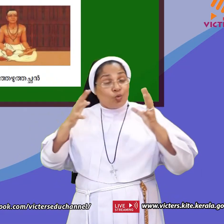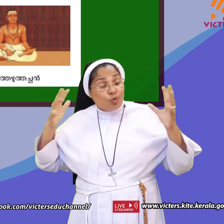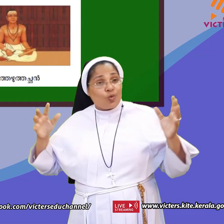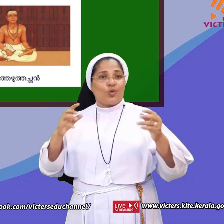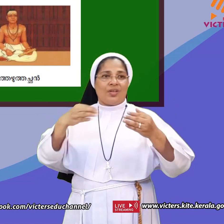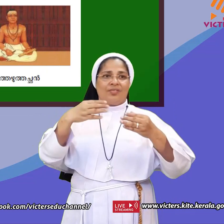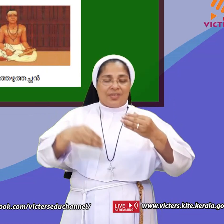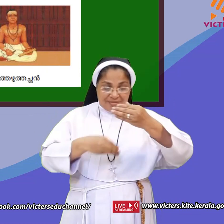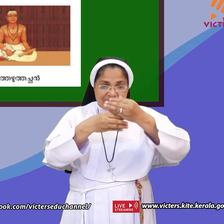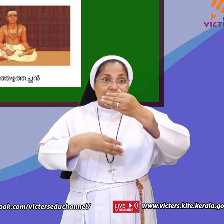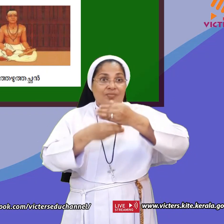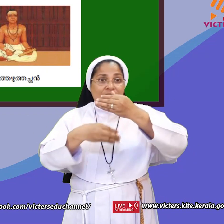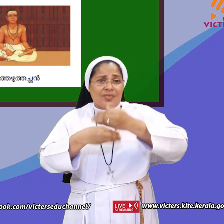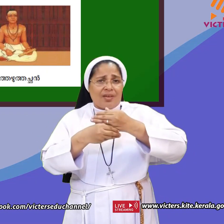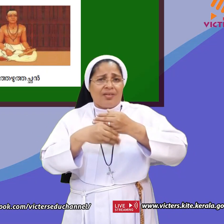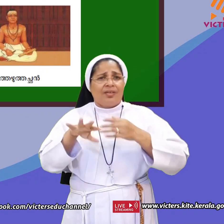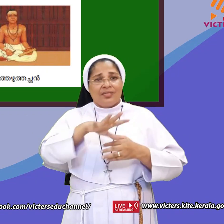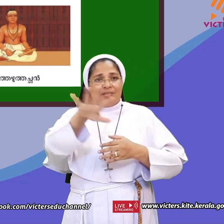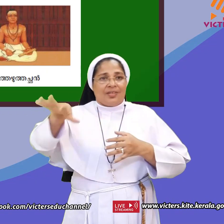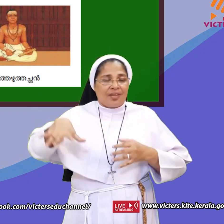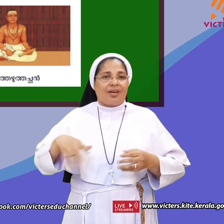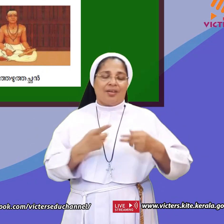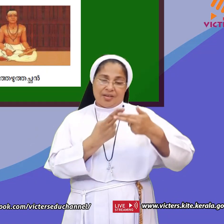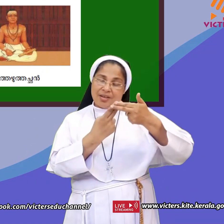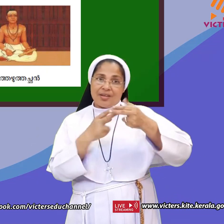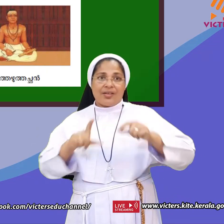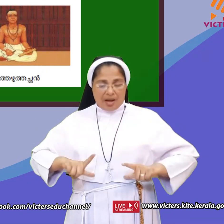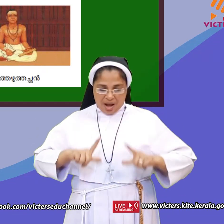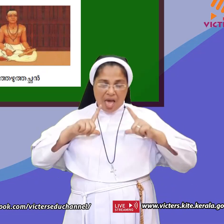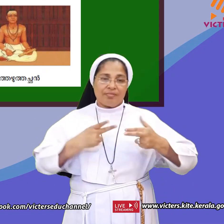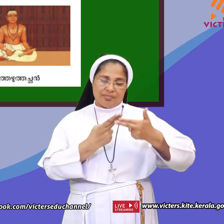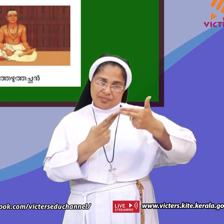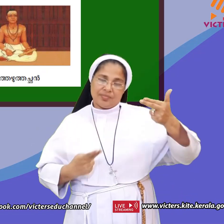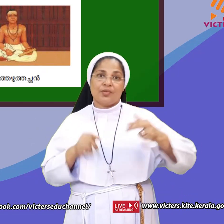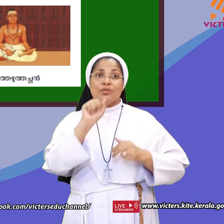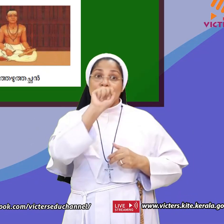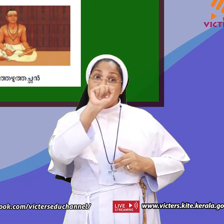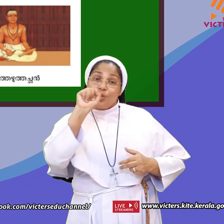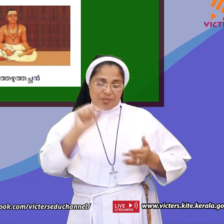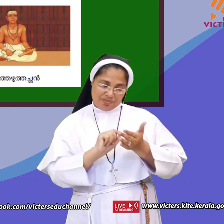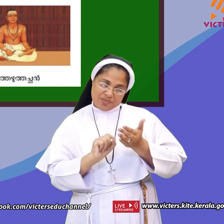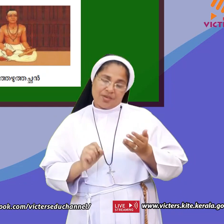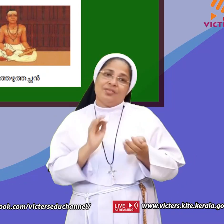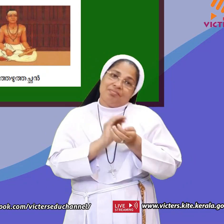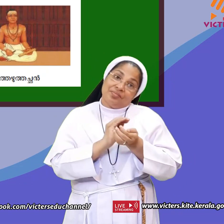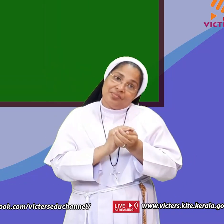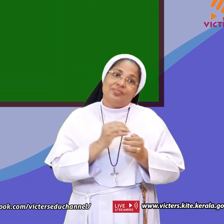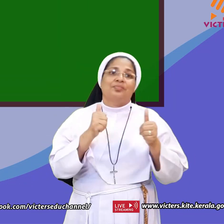എഴുത്തച്ഛനെക്കുറിച്ചുള്ള കൂടുതൽ വിവരങ്ങൾ നിങ്ങൾ കണ്ടെത്തുകയും ജീവചരിത്രക്കുറിപ്പ് തയ്യാറാക്കുകയും വേണം.